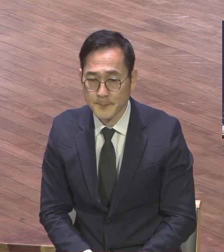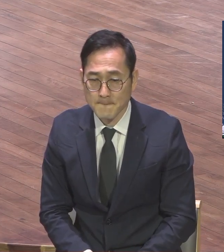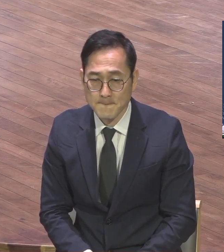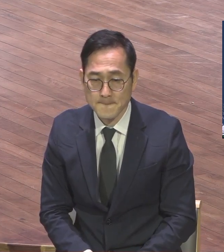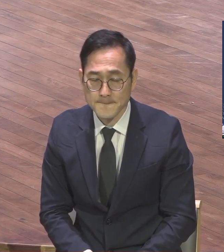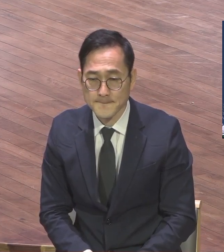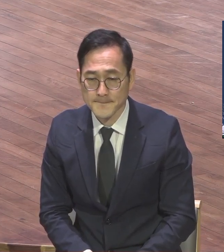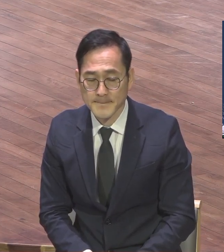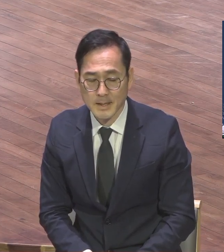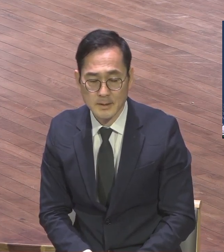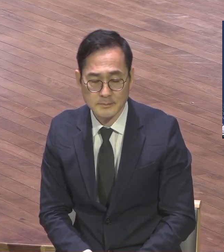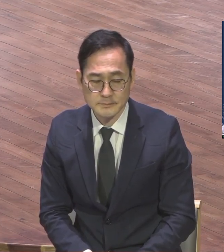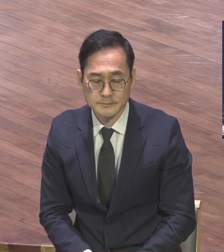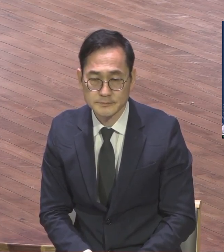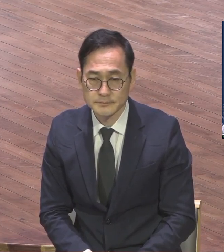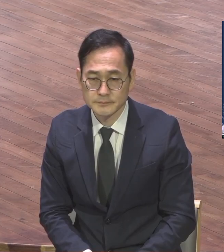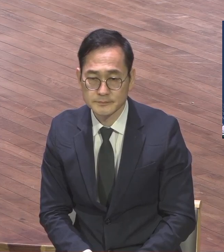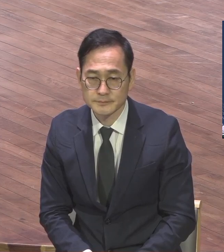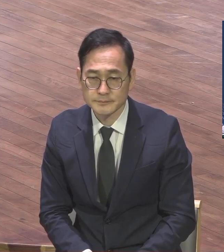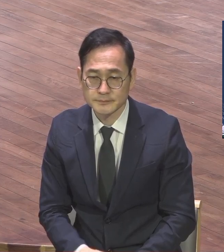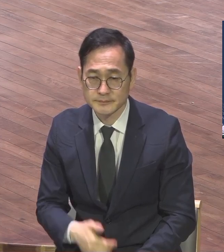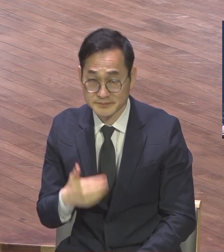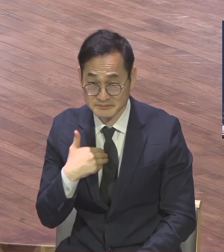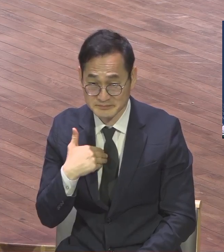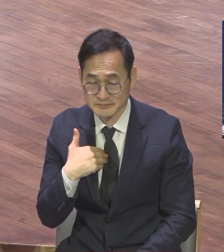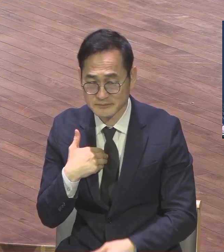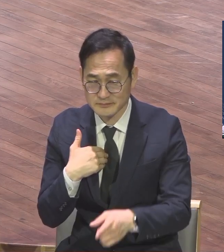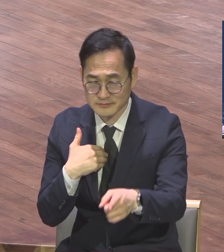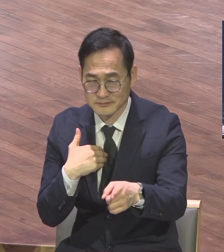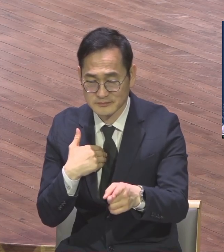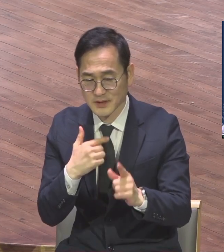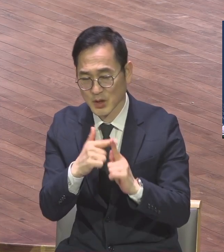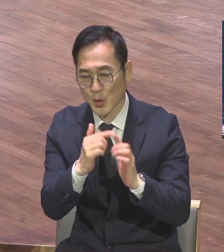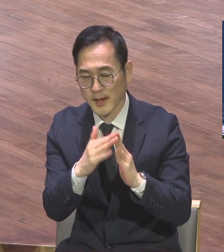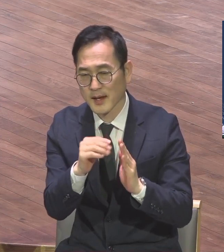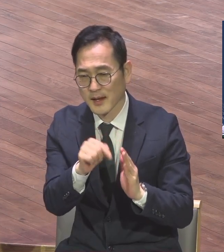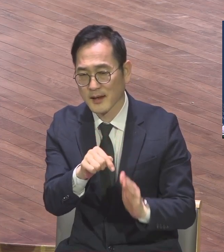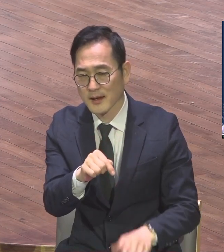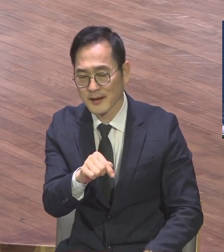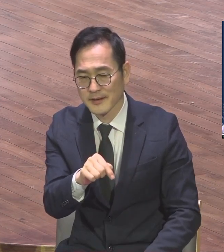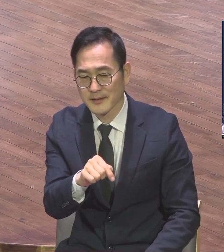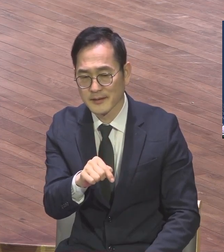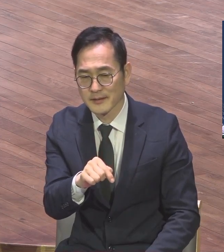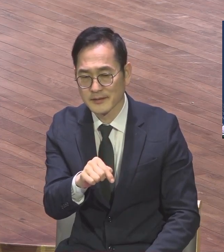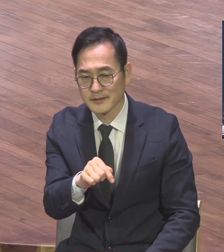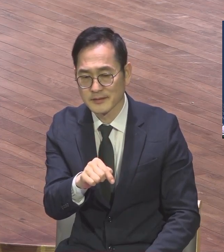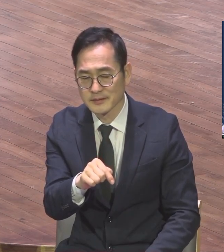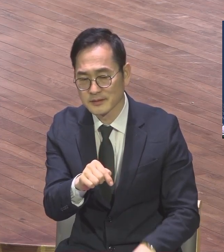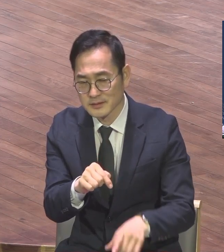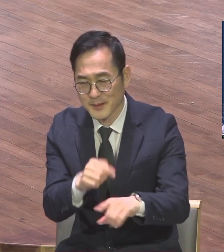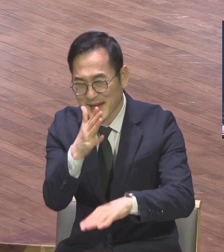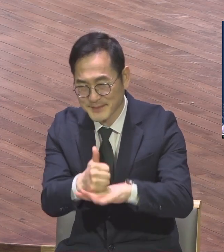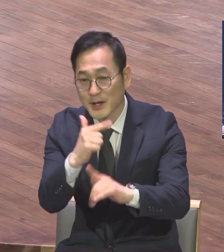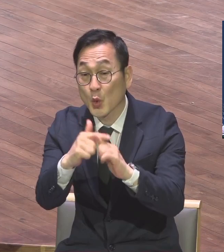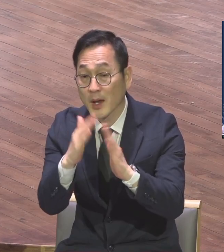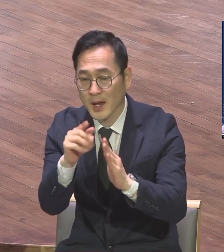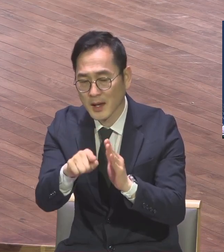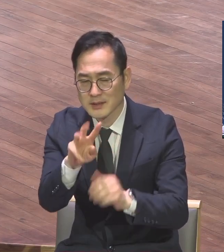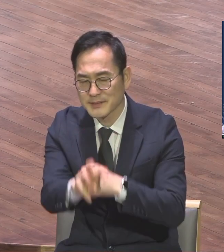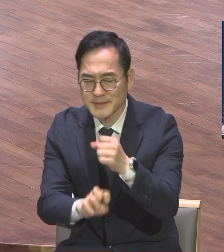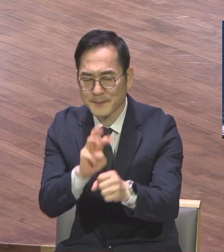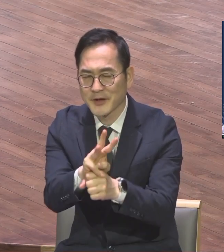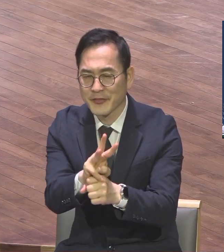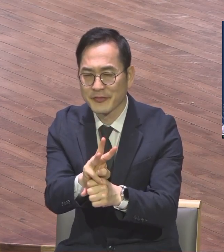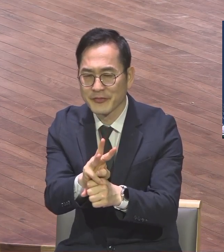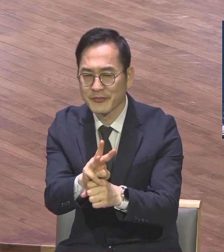말씀드린 대로 저는 기성교회의 담임 목사로 부임해서 33년 동안 심화하는